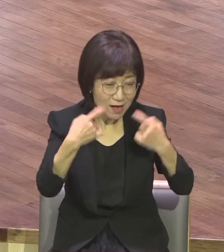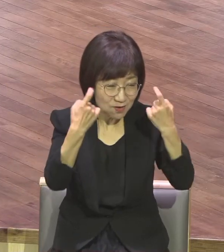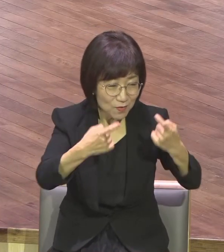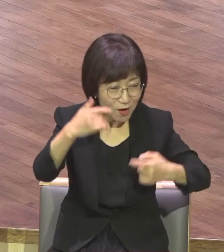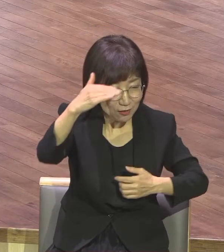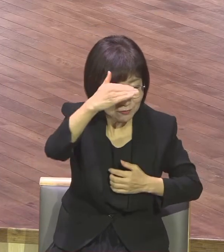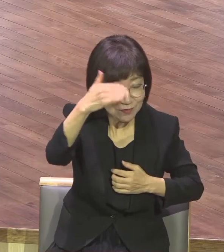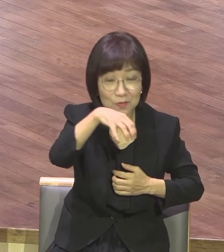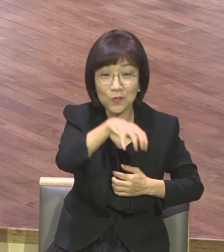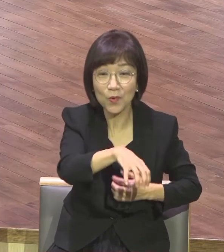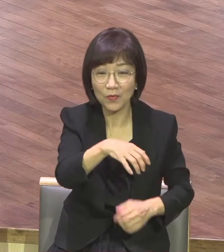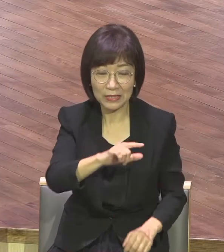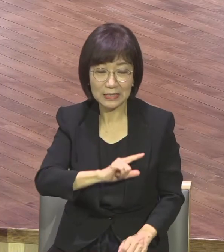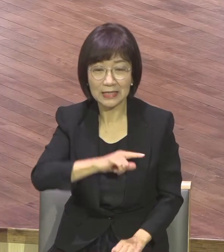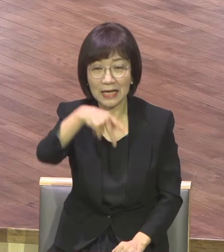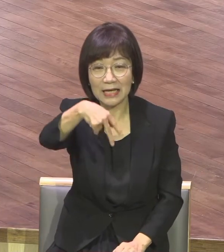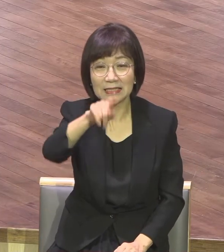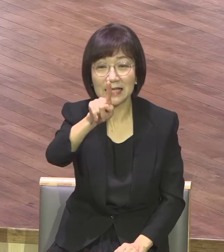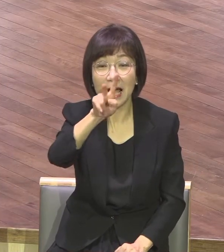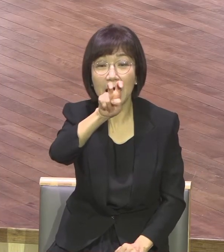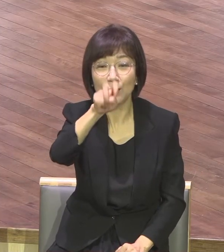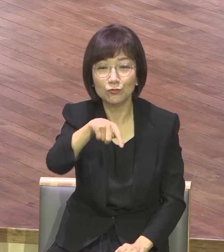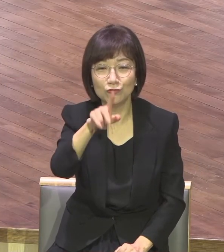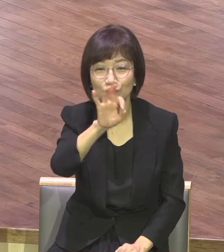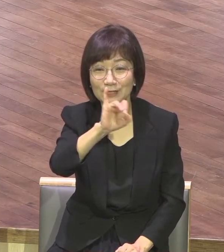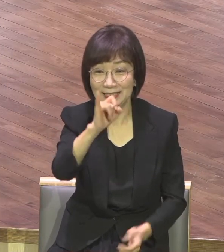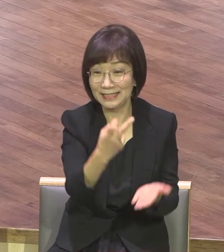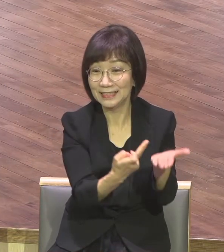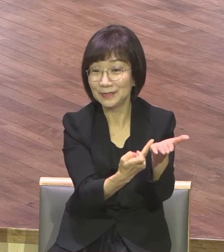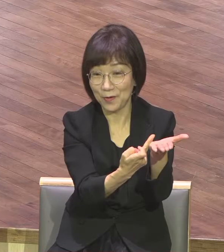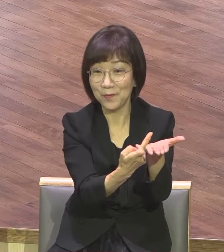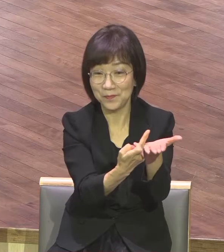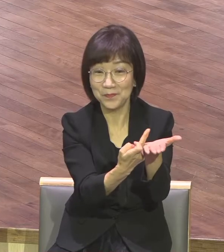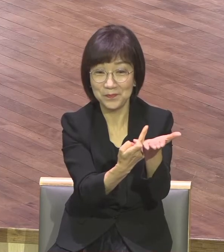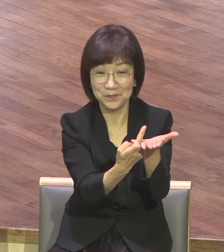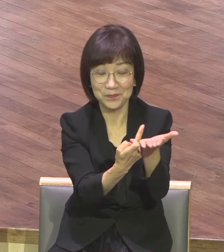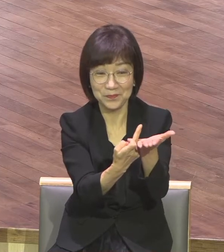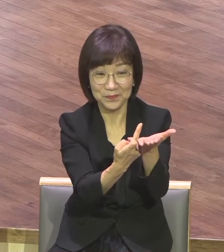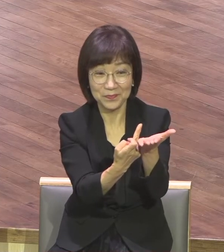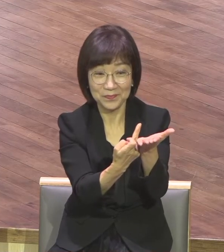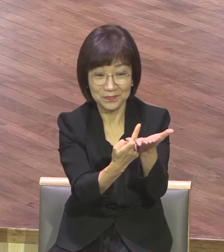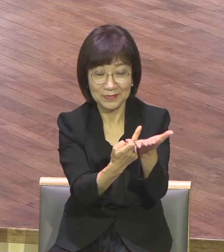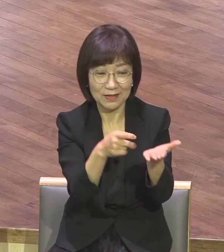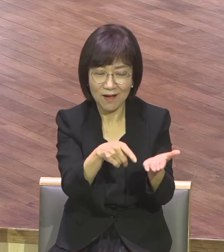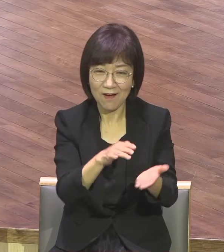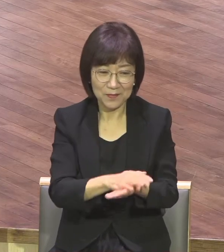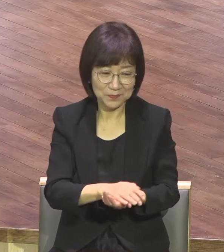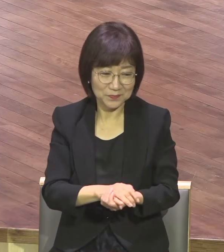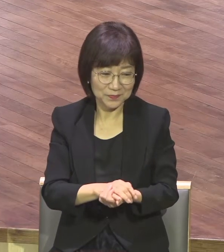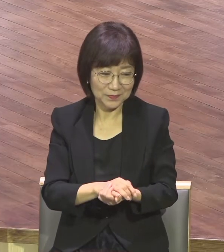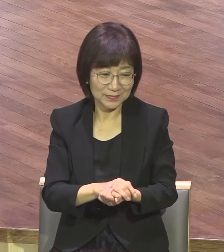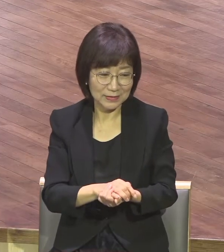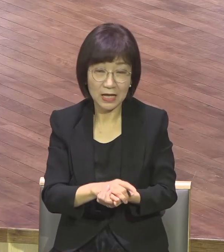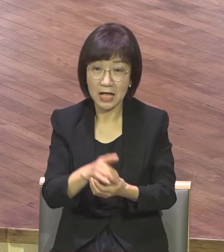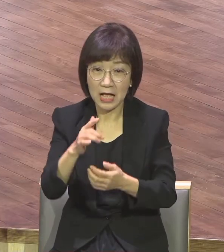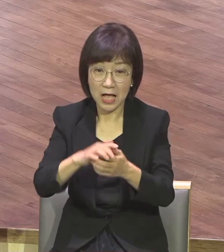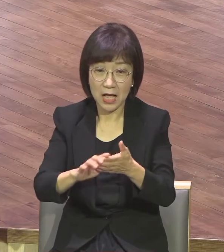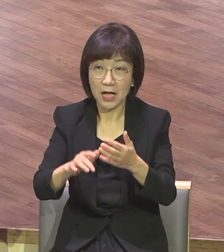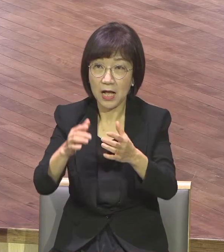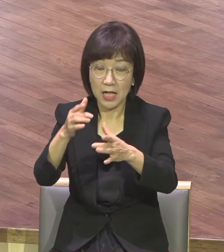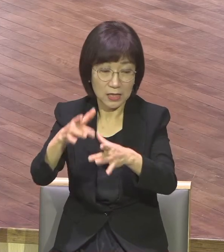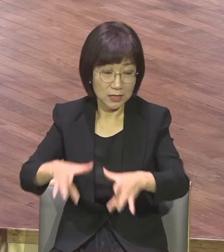오는 그 현장이 바로 사무입니다. 사무이란 섬인데 코코넛 그냥 나무로